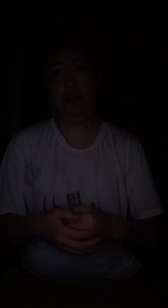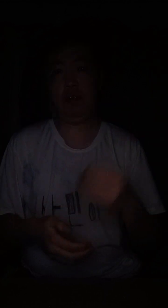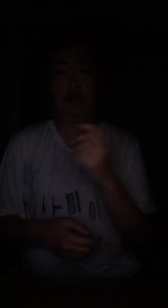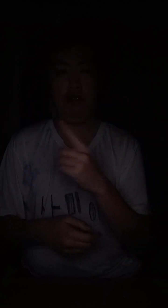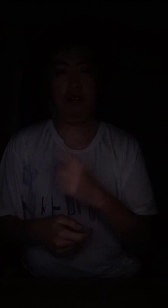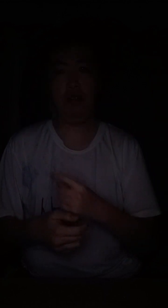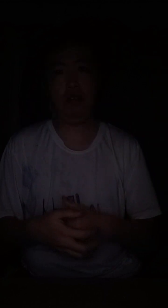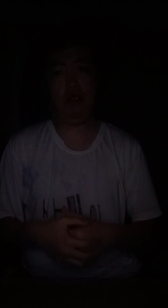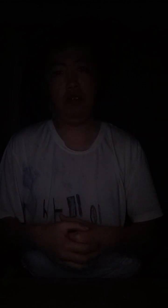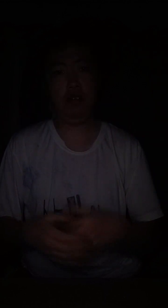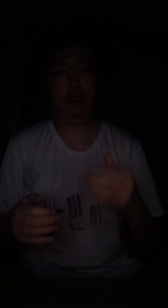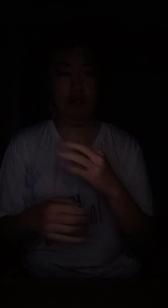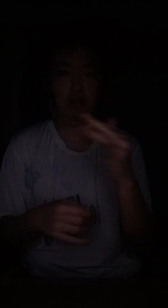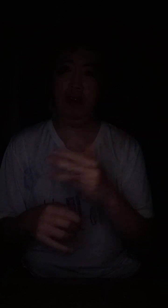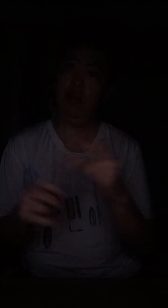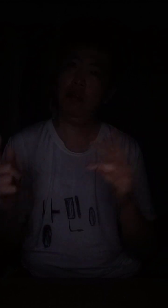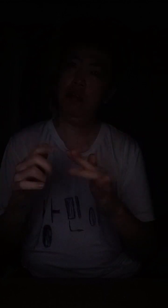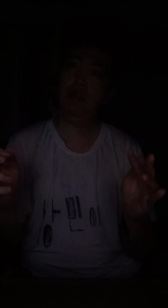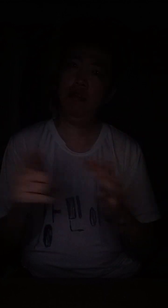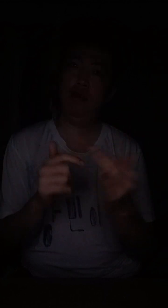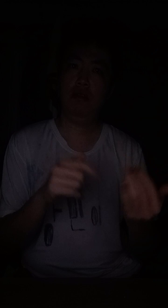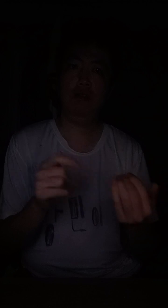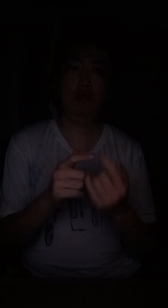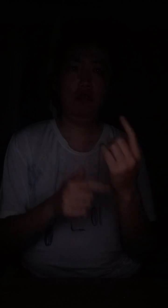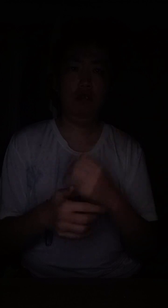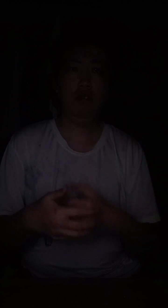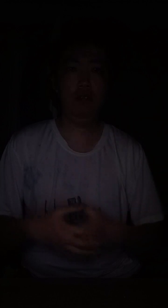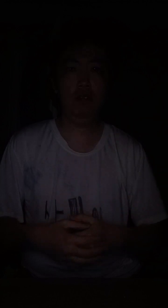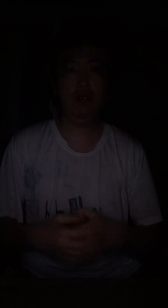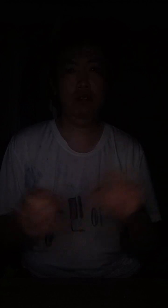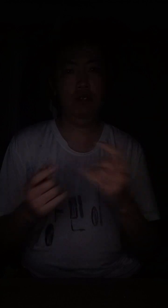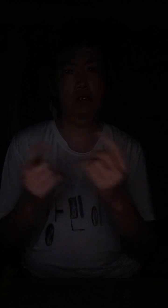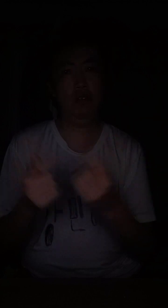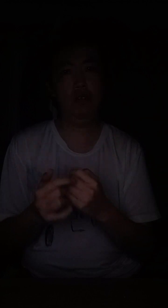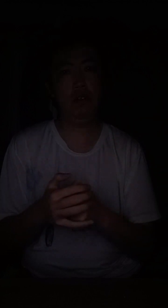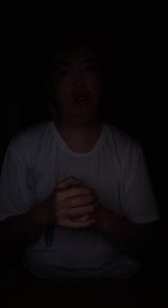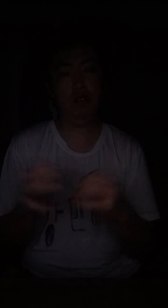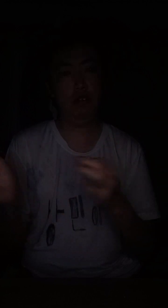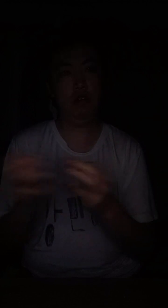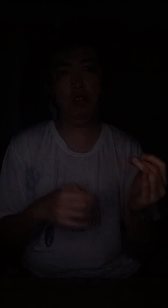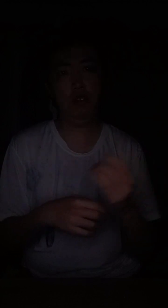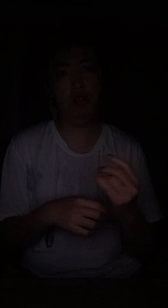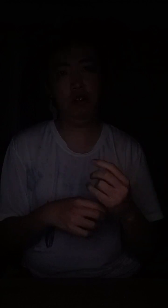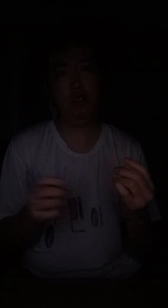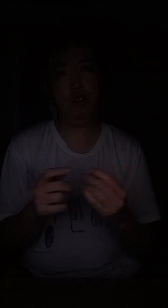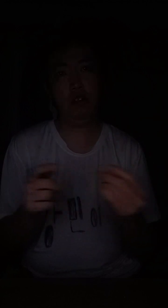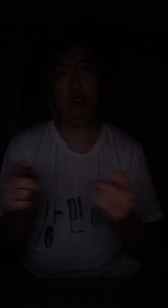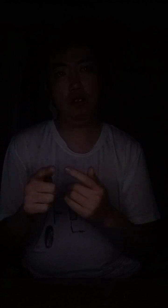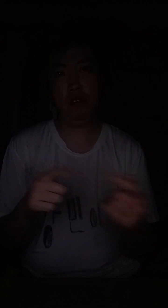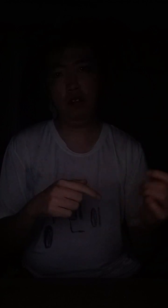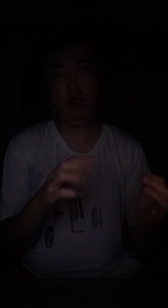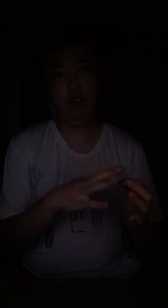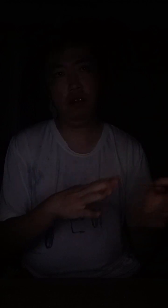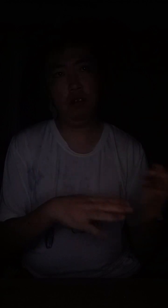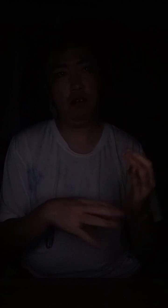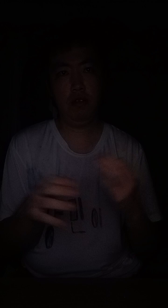20명, 동영상이 100여 개에 달하는 것으로 드러났습니다. 이 남성은 근무일이 아닌데도 자진 출근을 할 정도로 성실한